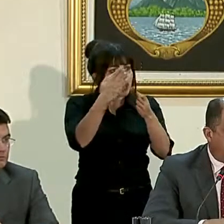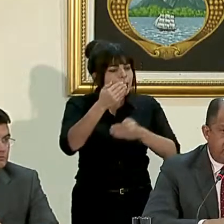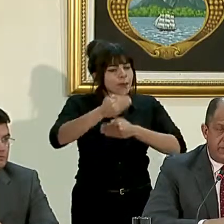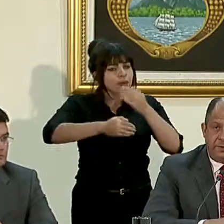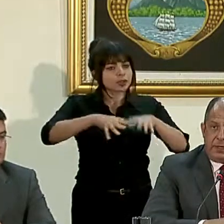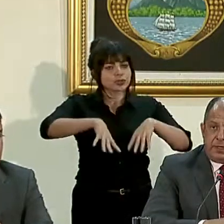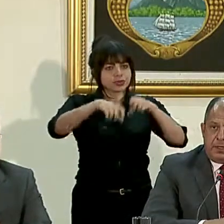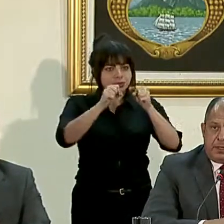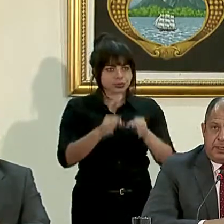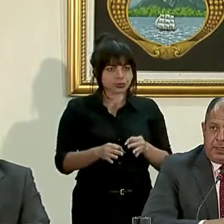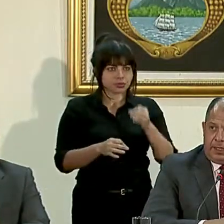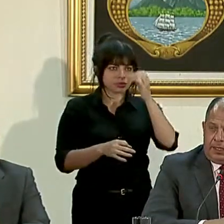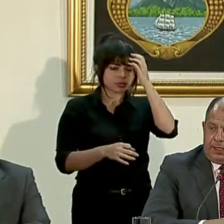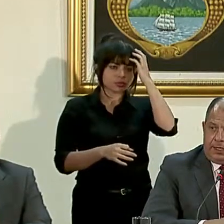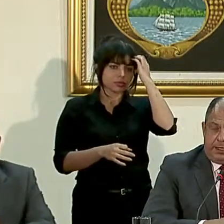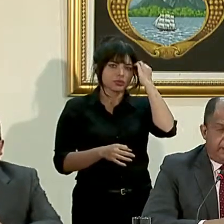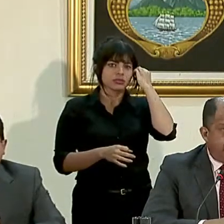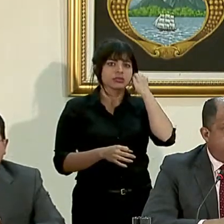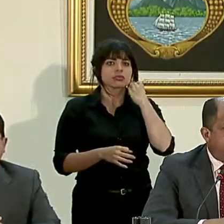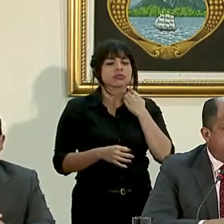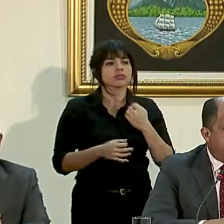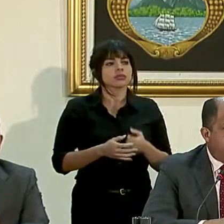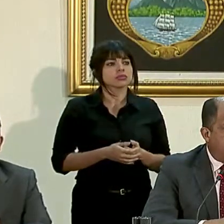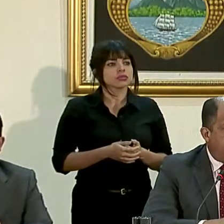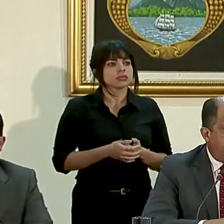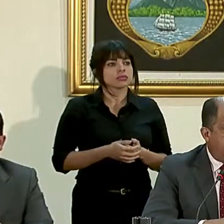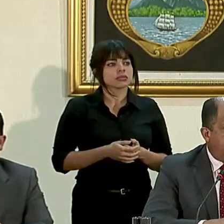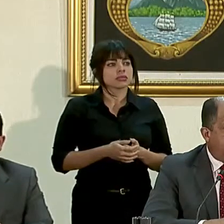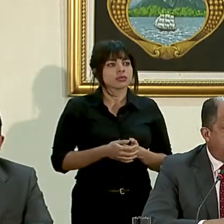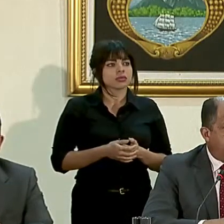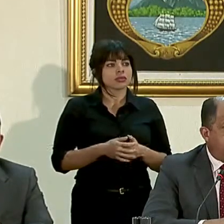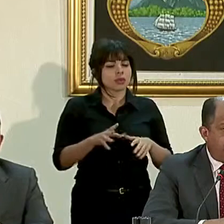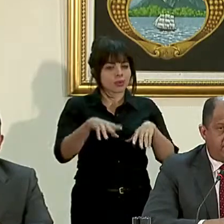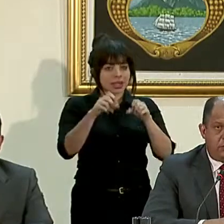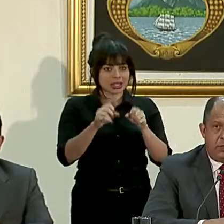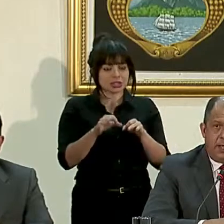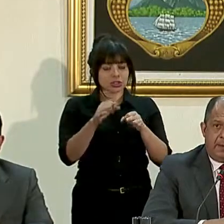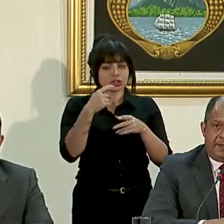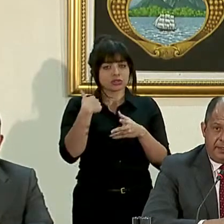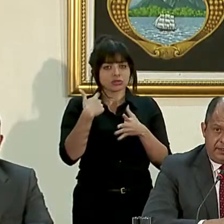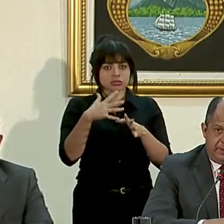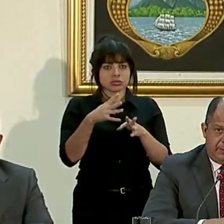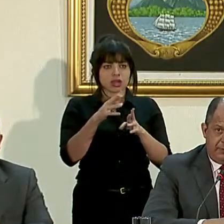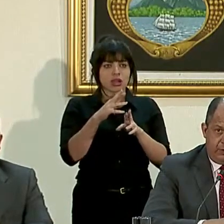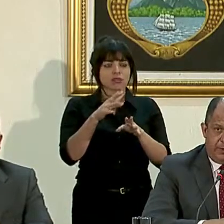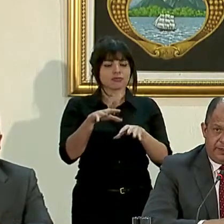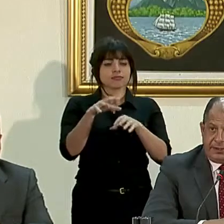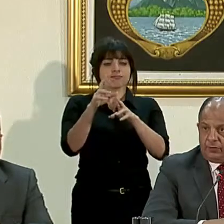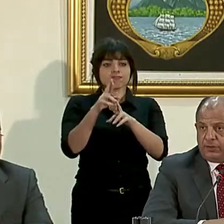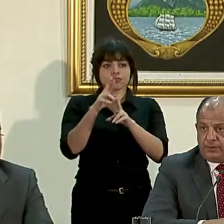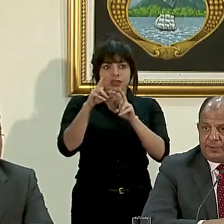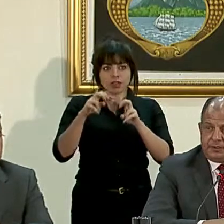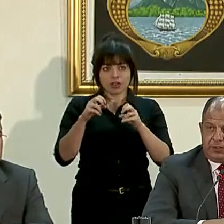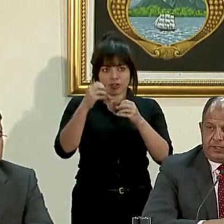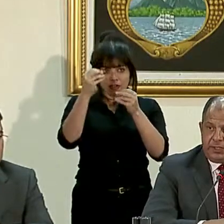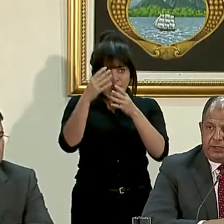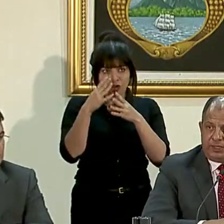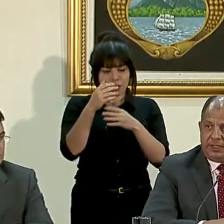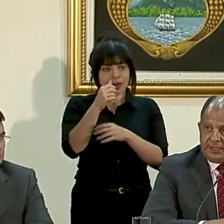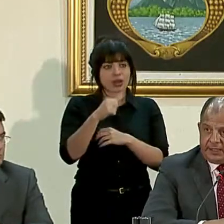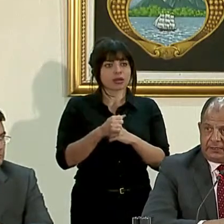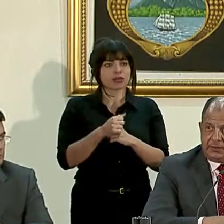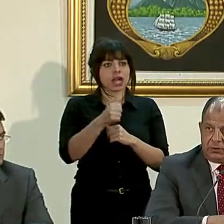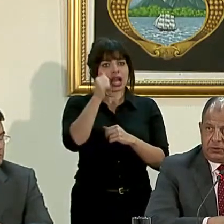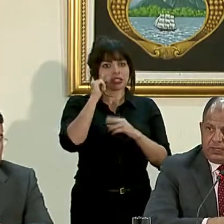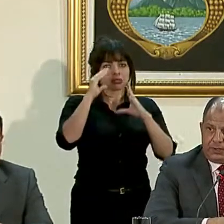toma de decisiones que he resuelto a partir del mismo informe. Este informe se presentó ayer en